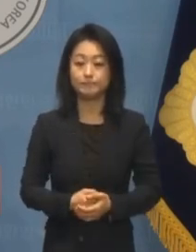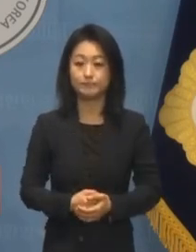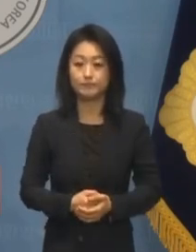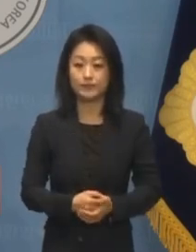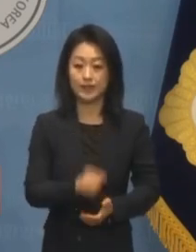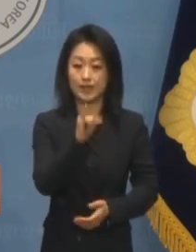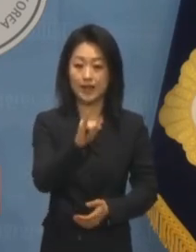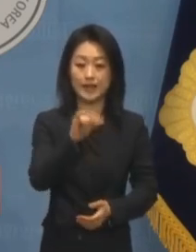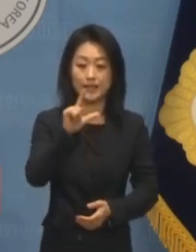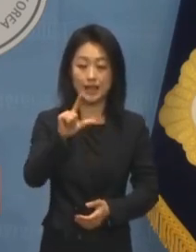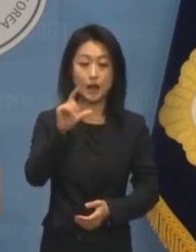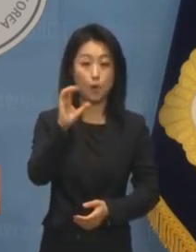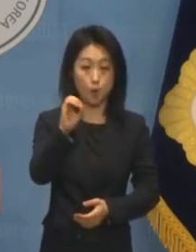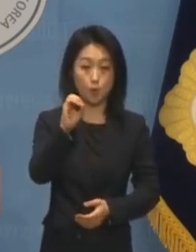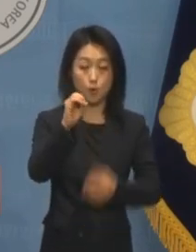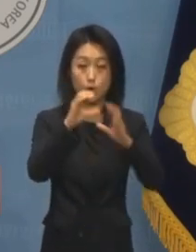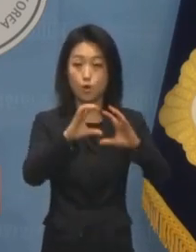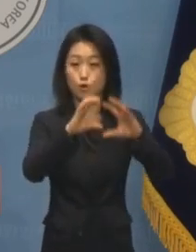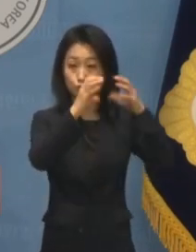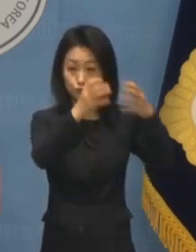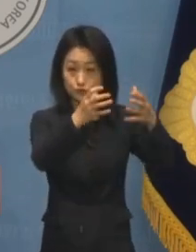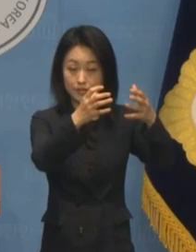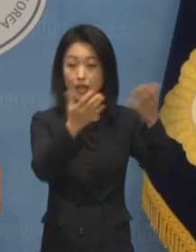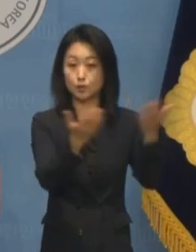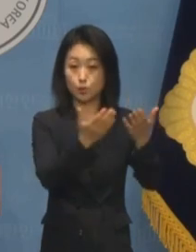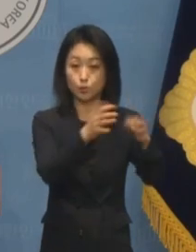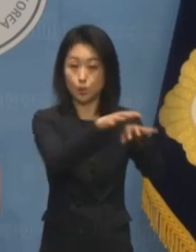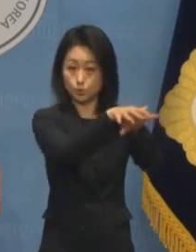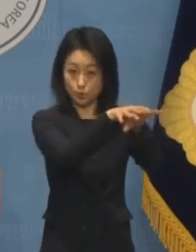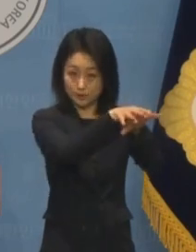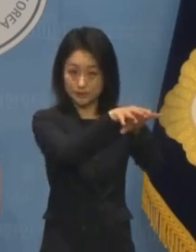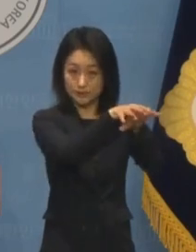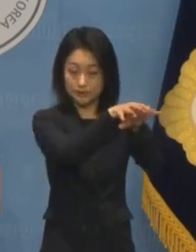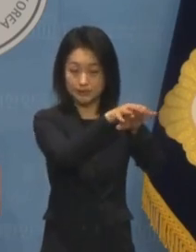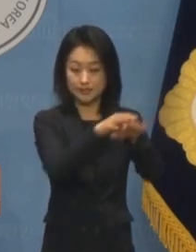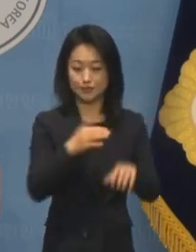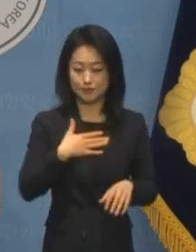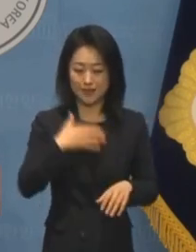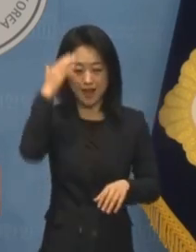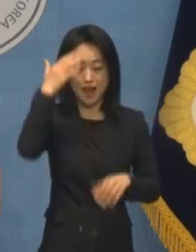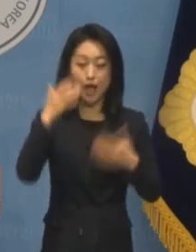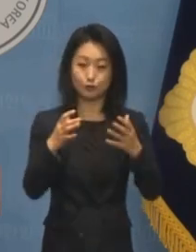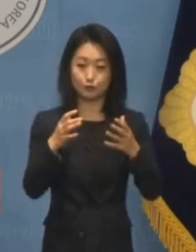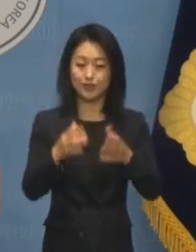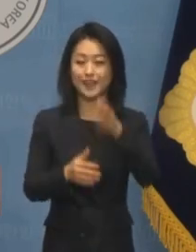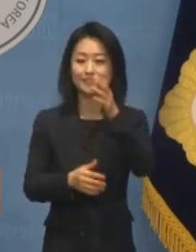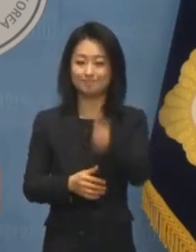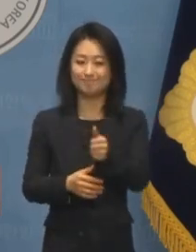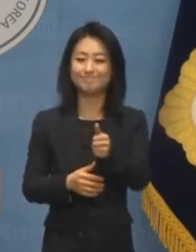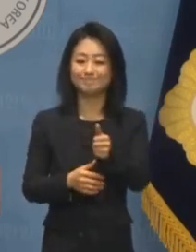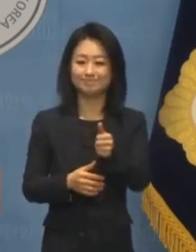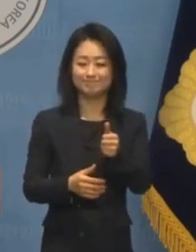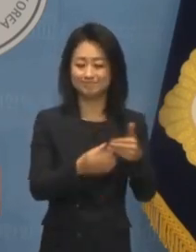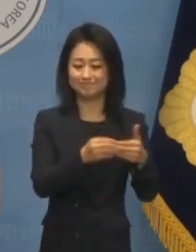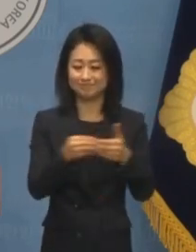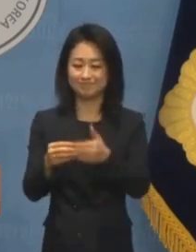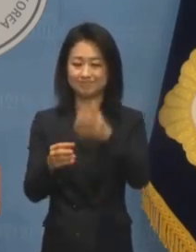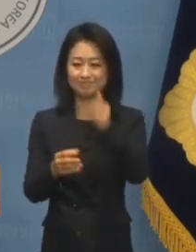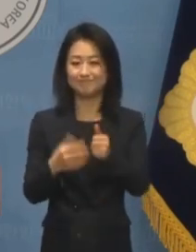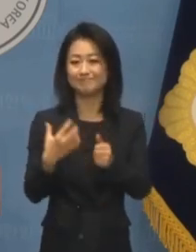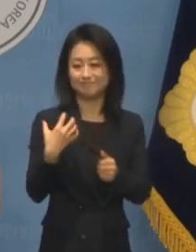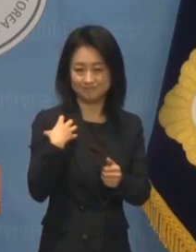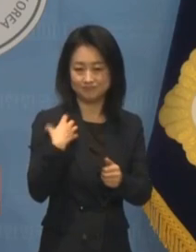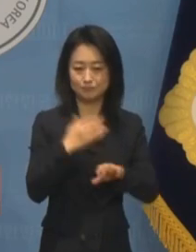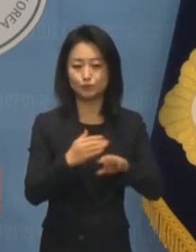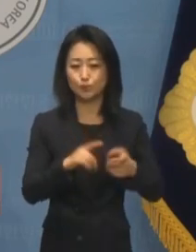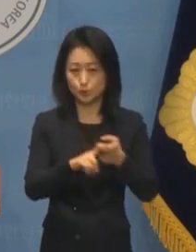ILO, 국제노동기구 의장국, 민주노총과 한국노총의 분투 덕분입니다.